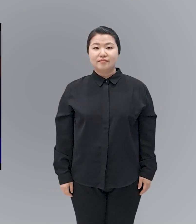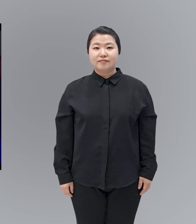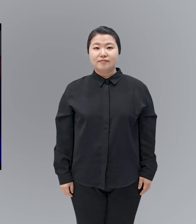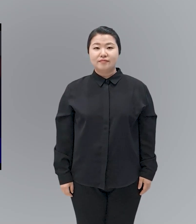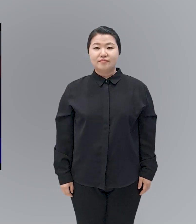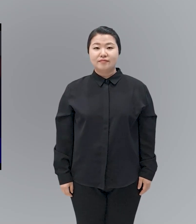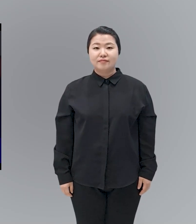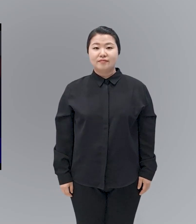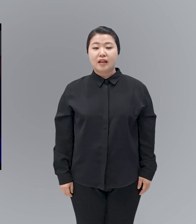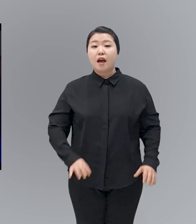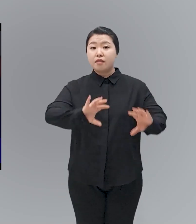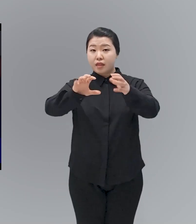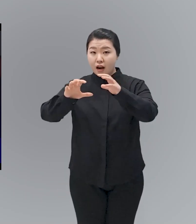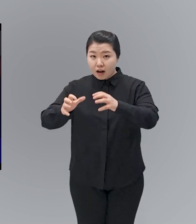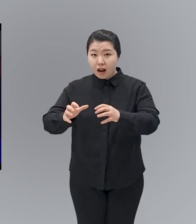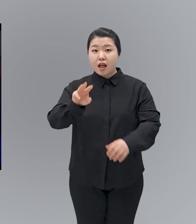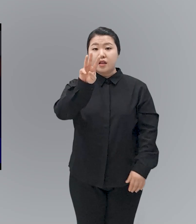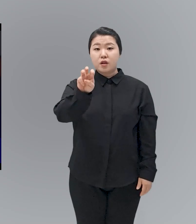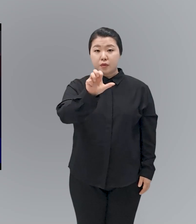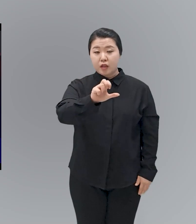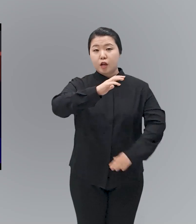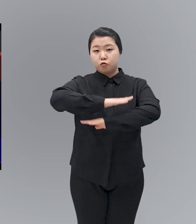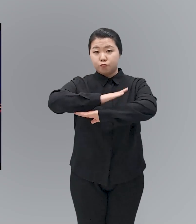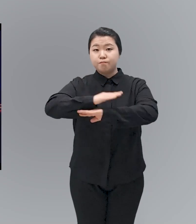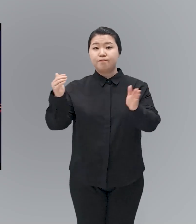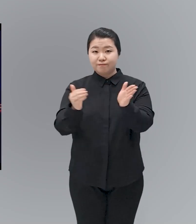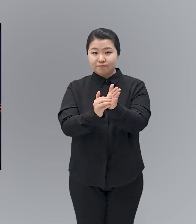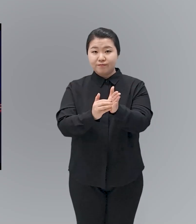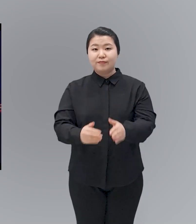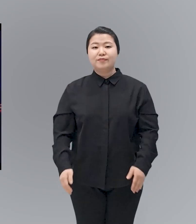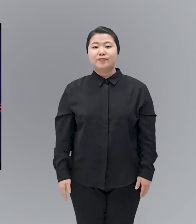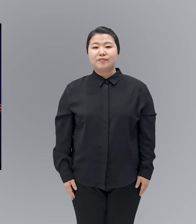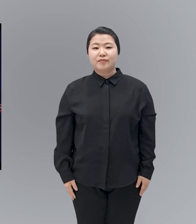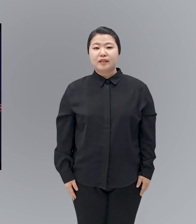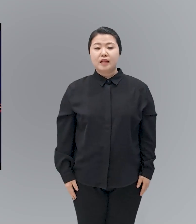(1998년) 스티브 잡스의 요청으로 애플에 입사한 후